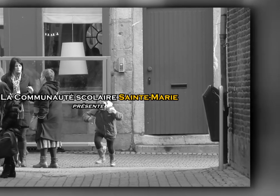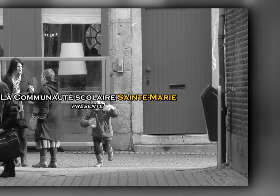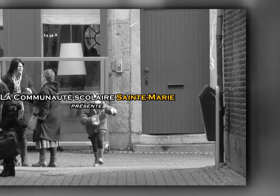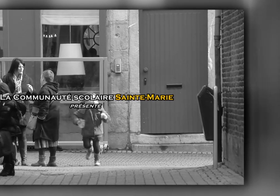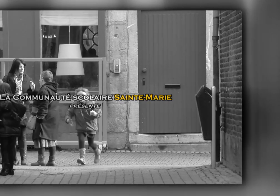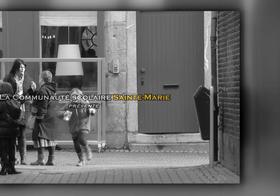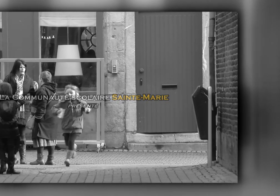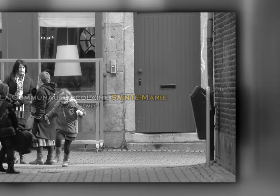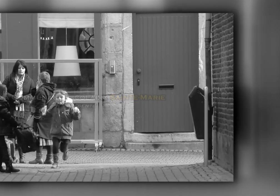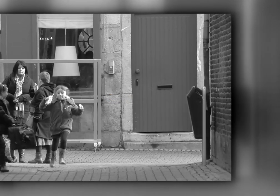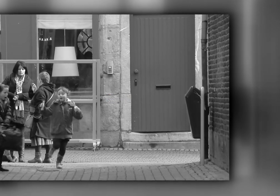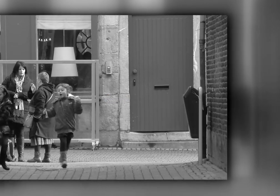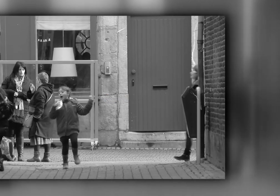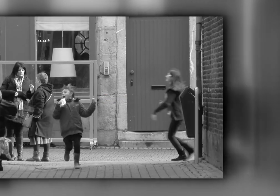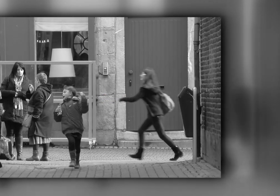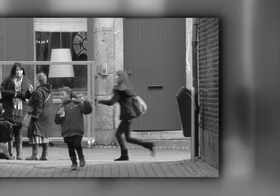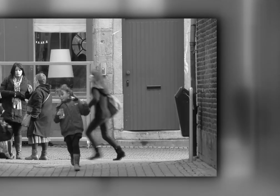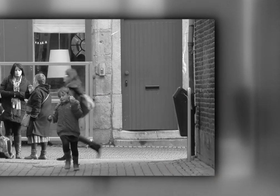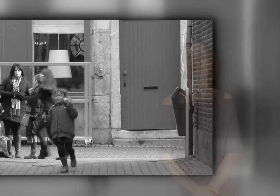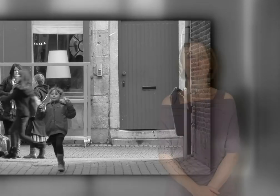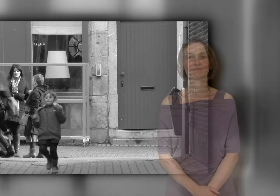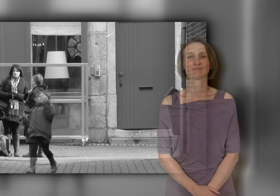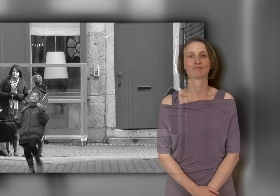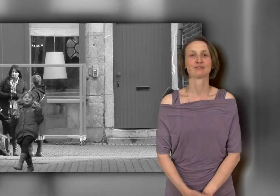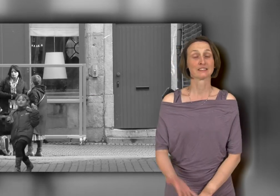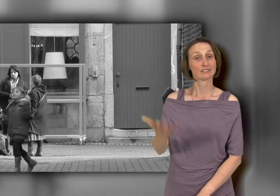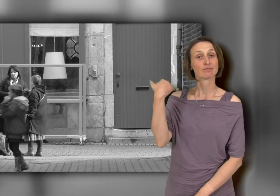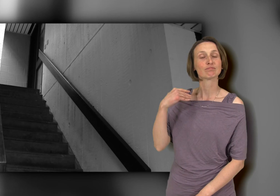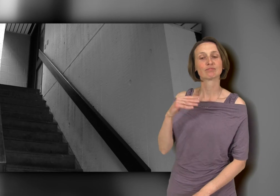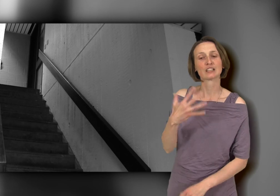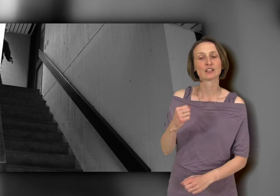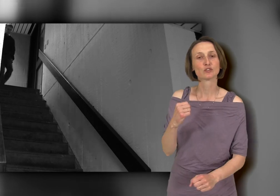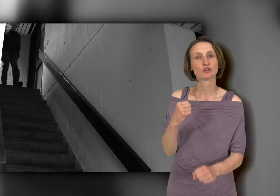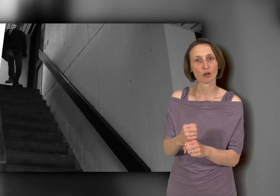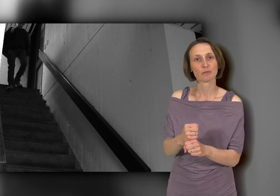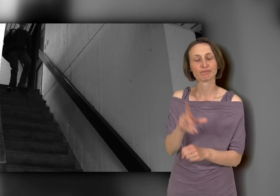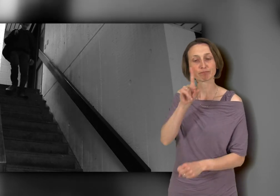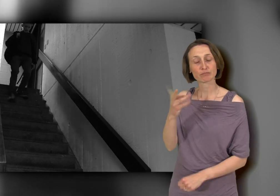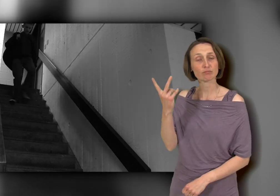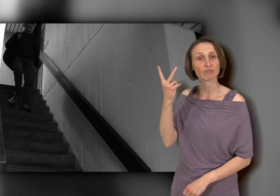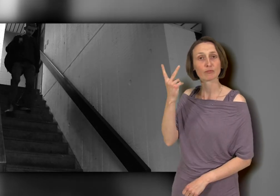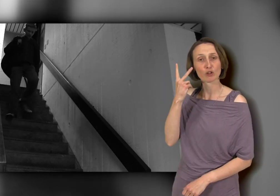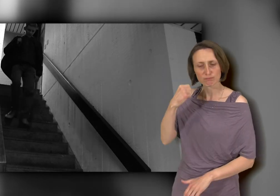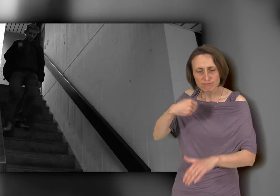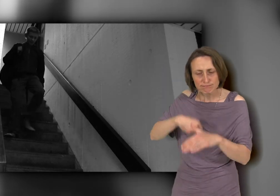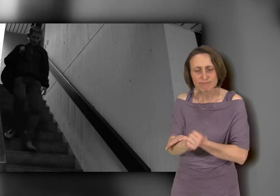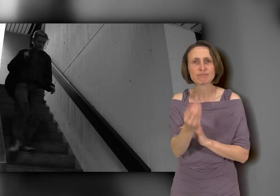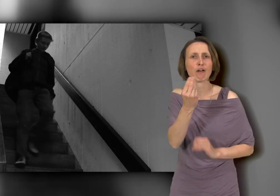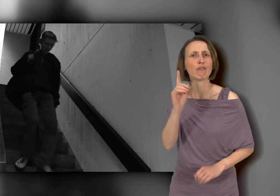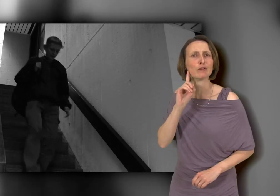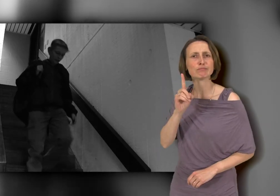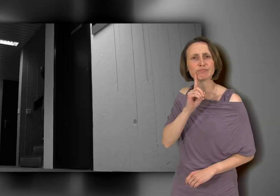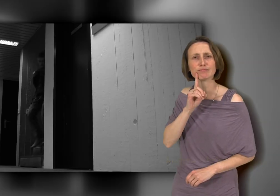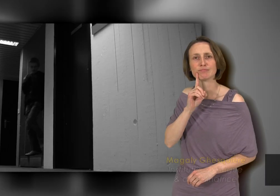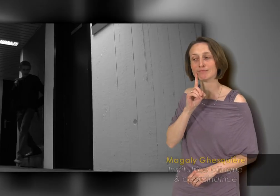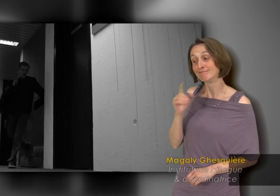puissent aller à l'école, qu'ils aient des potes sourds, mais des potes entendants aussi, donc dans un groupe, ne pas être le seul différent, en avoir d'autres